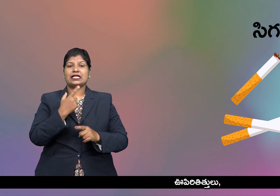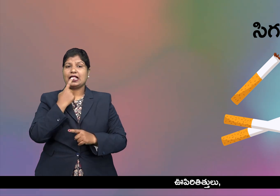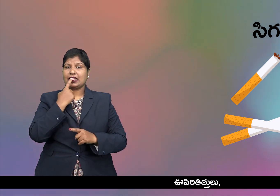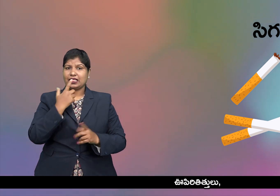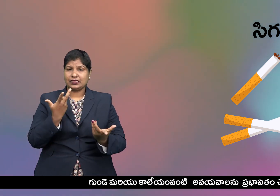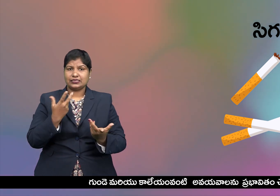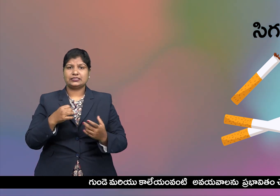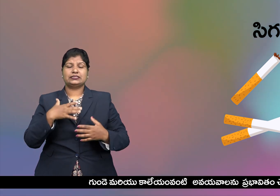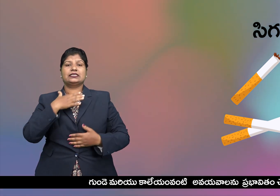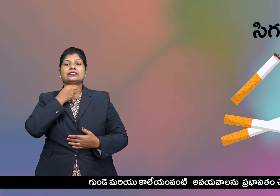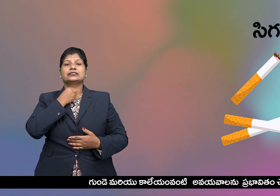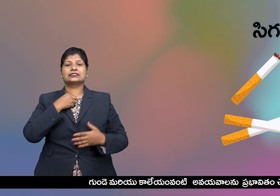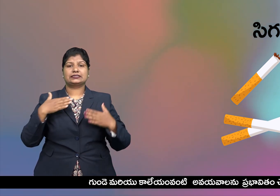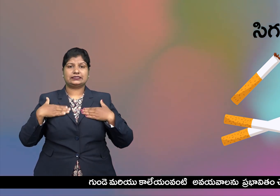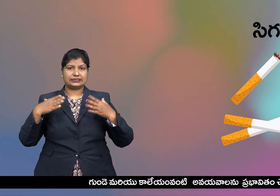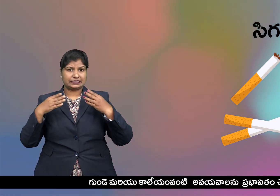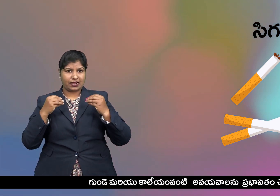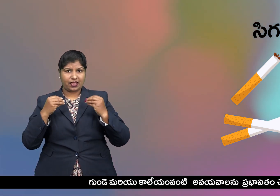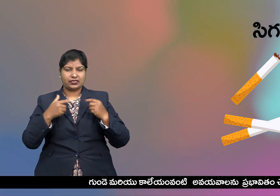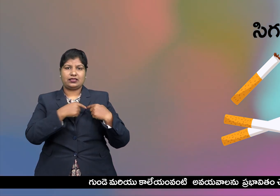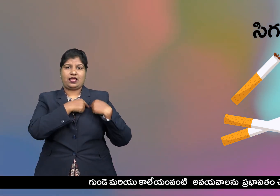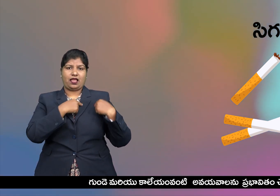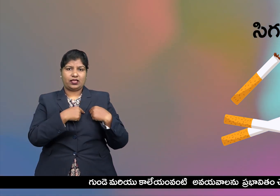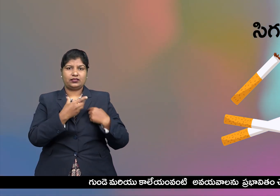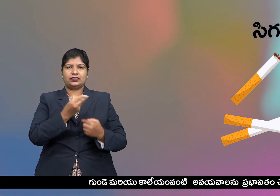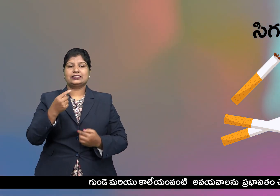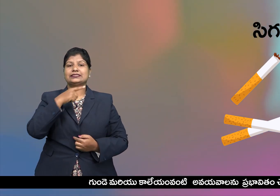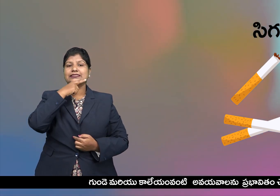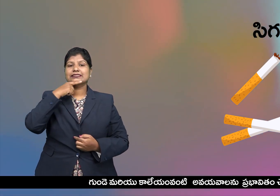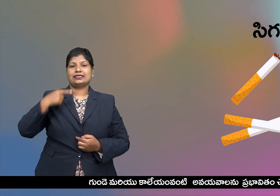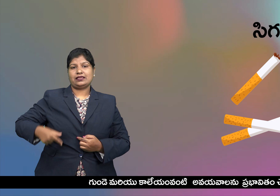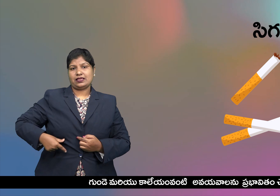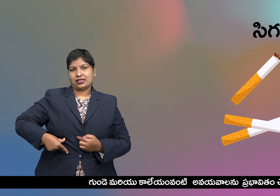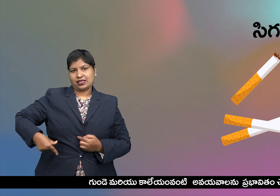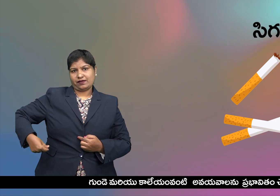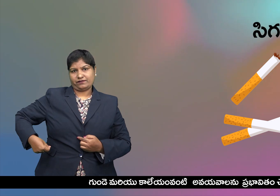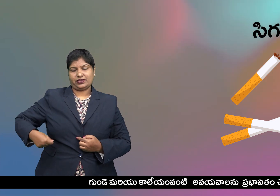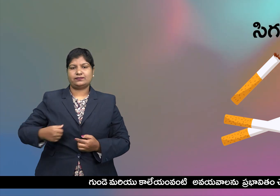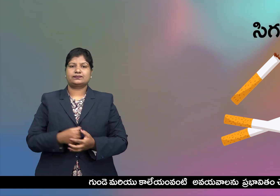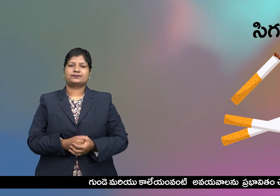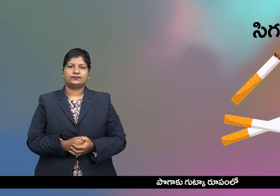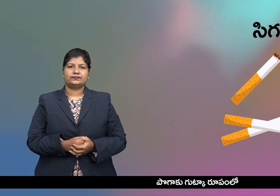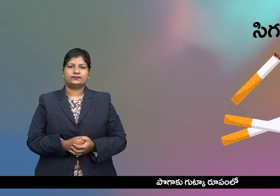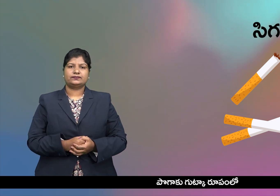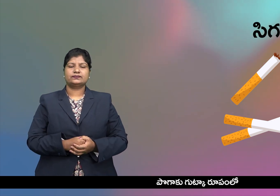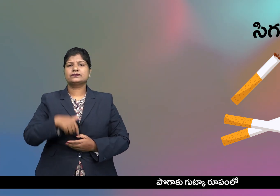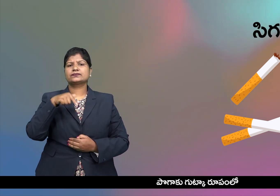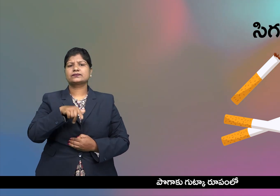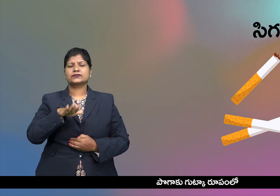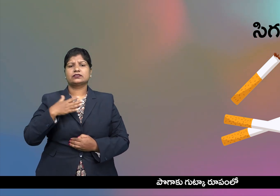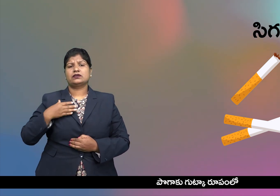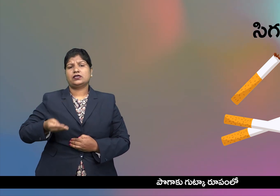ఊపిరితిత్తులు, గుండె మరియు కాలేయం వంటి అవయవాలను ప్రభావితం చేస్తుంది.